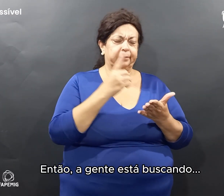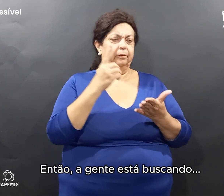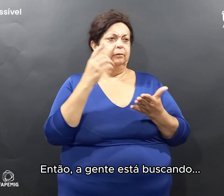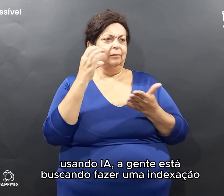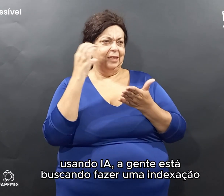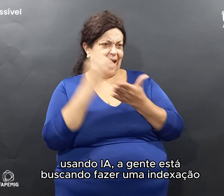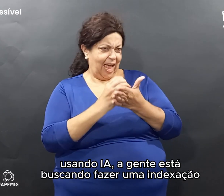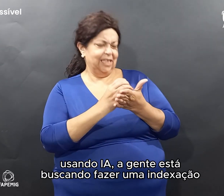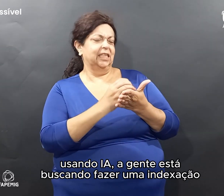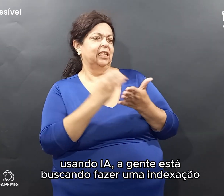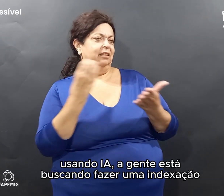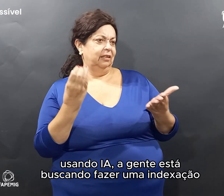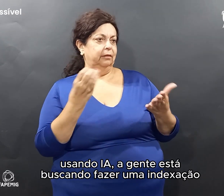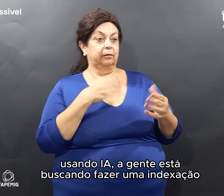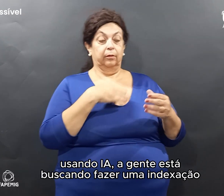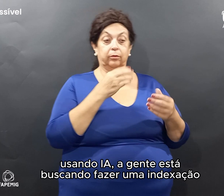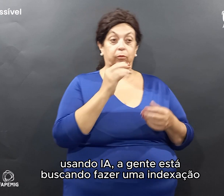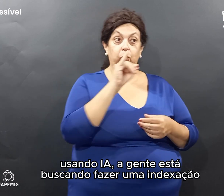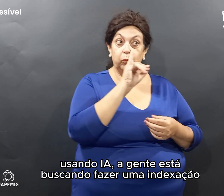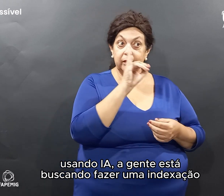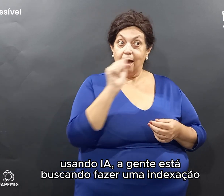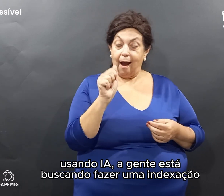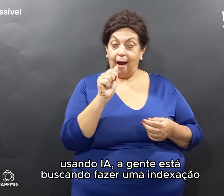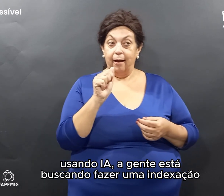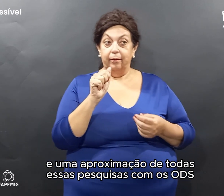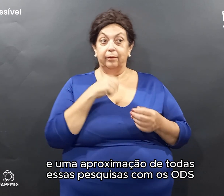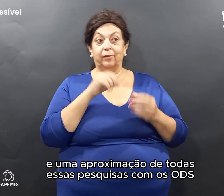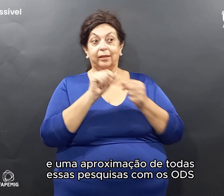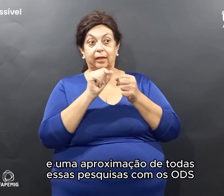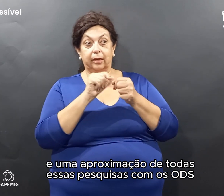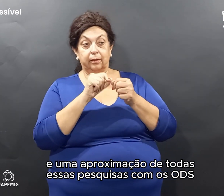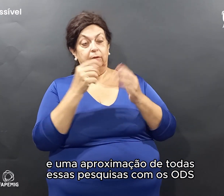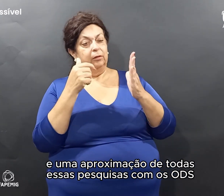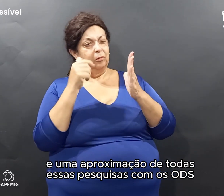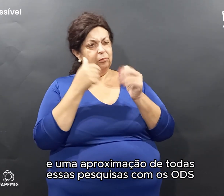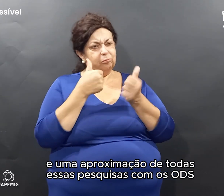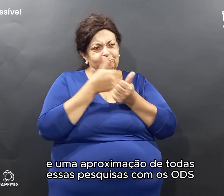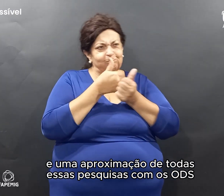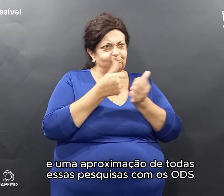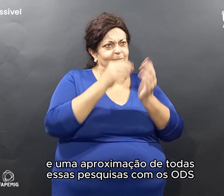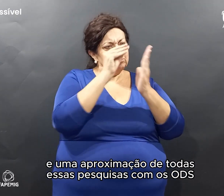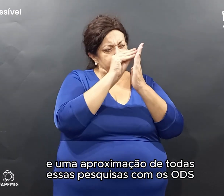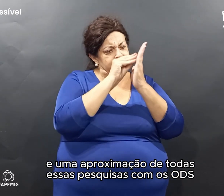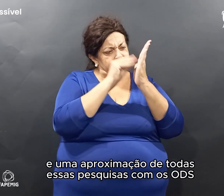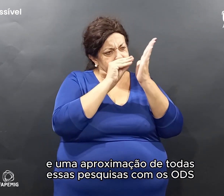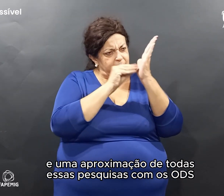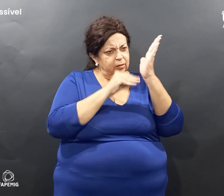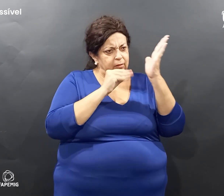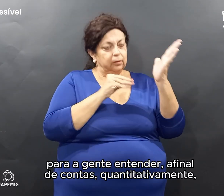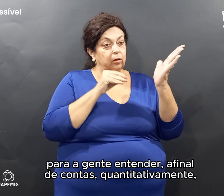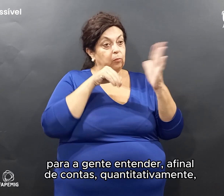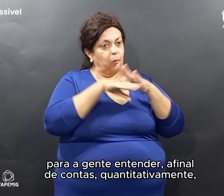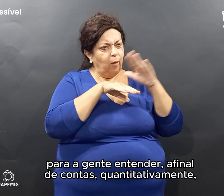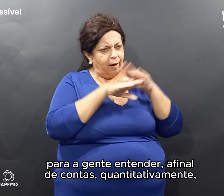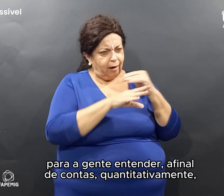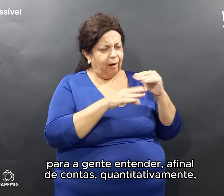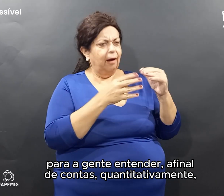buscando, usando IA, a gente está buscando fazer uma indexação e uma aproximação de todas essas pesquisas com os ODS, para a gente entender, afinal de